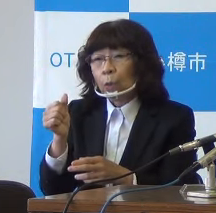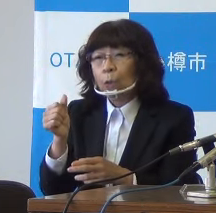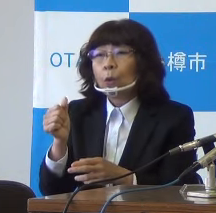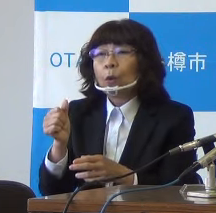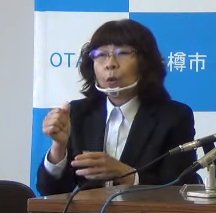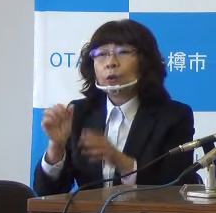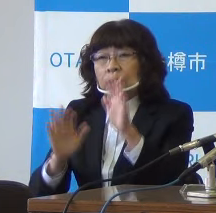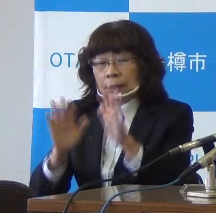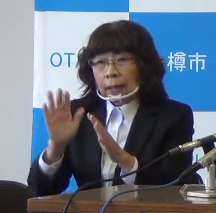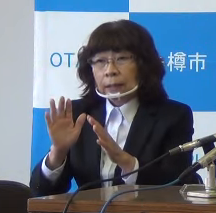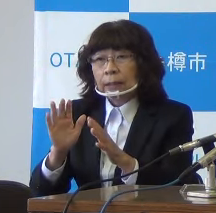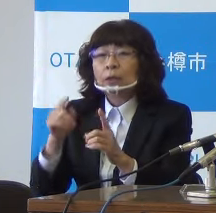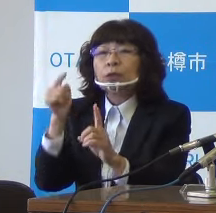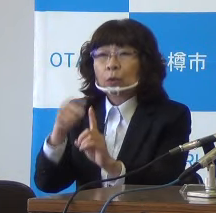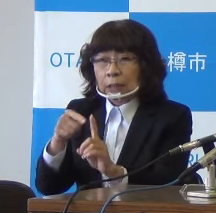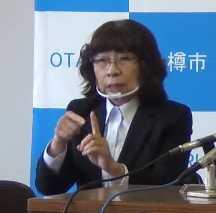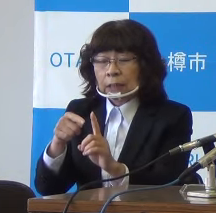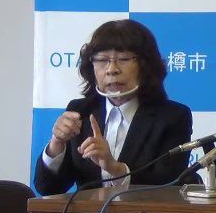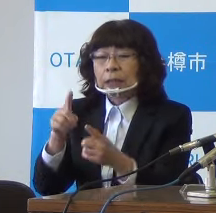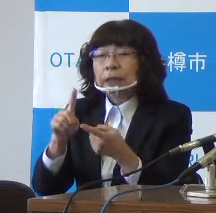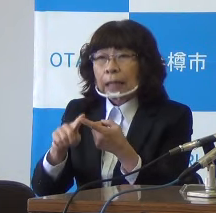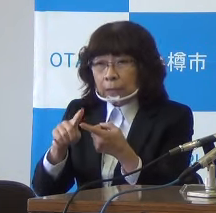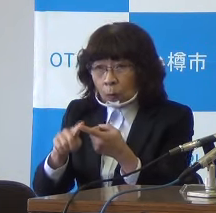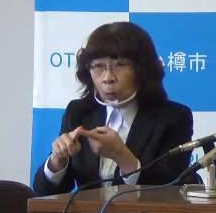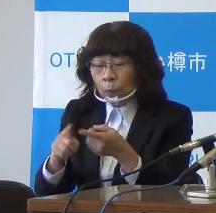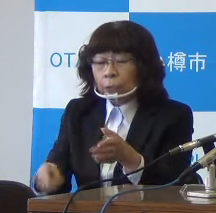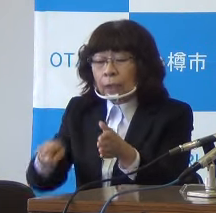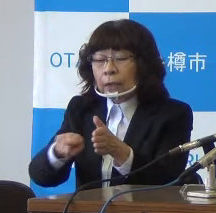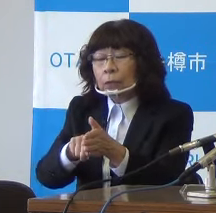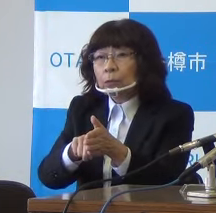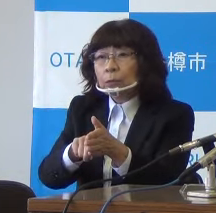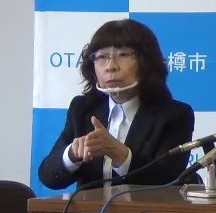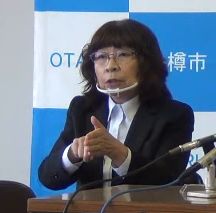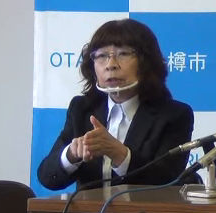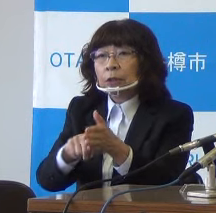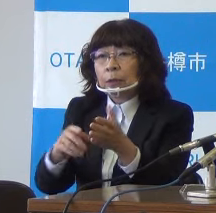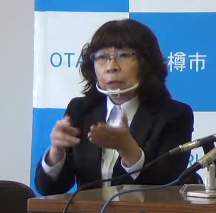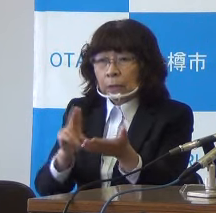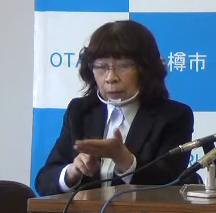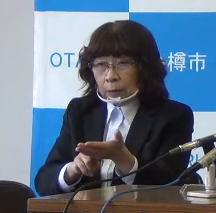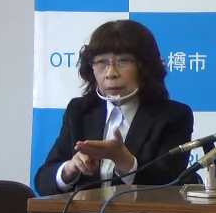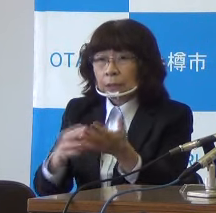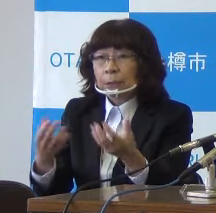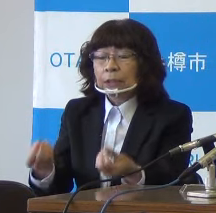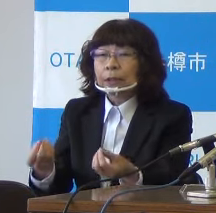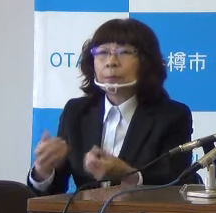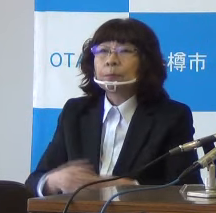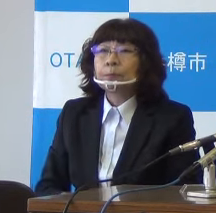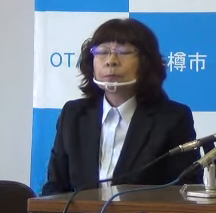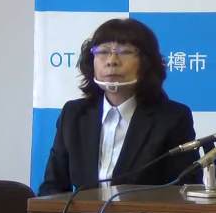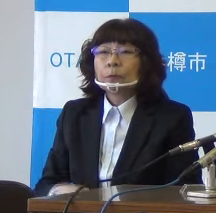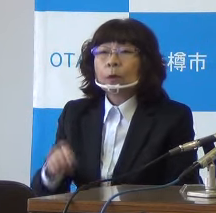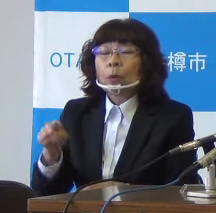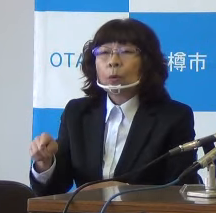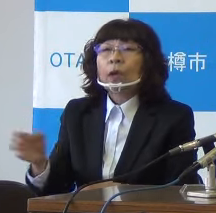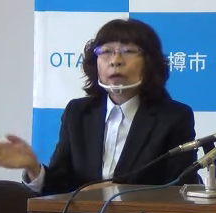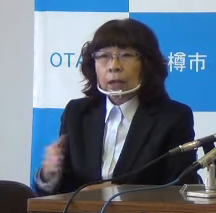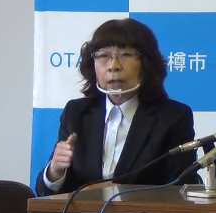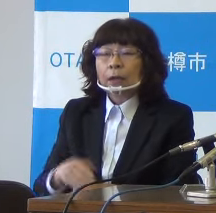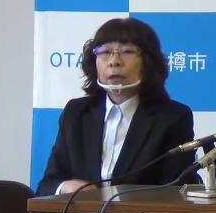急事態措置の適用対象とする決定を行いました。このこと